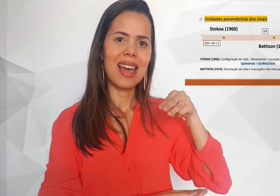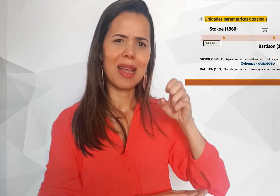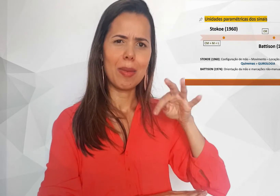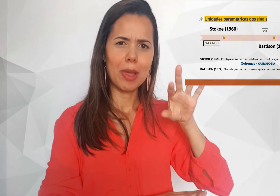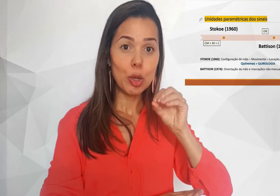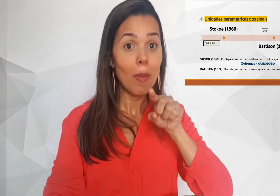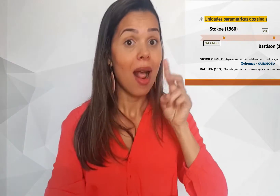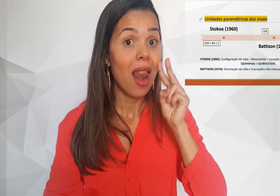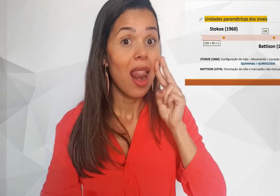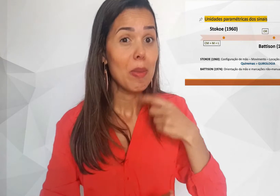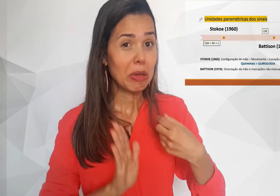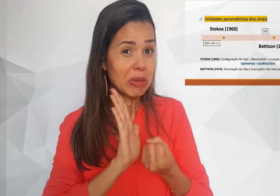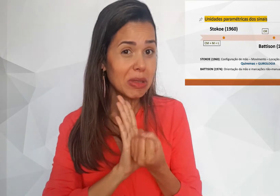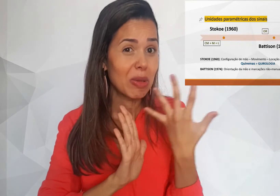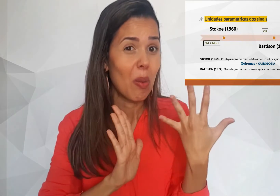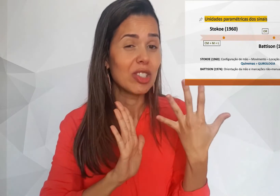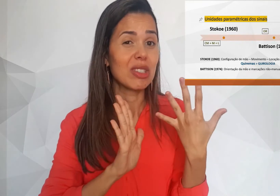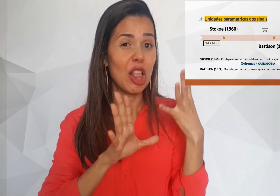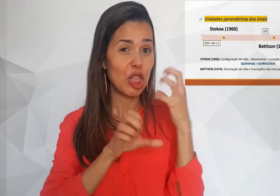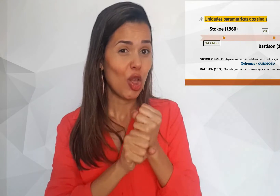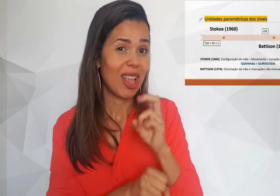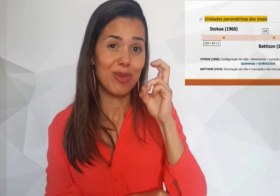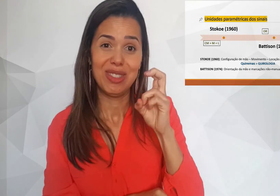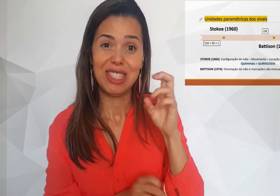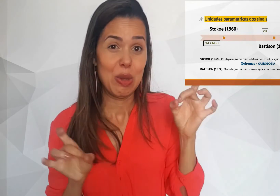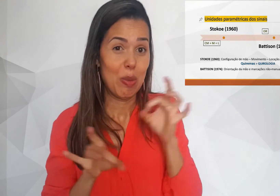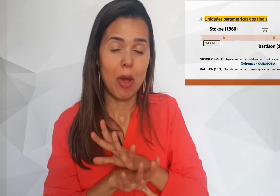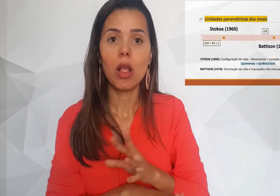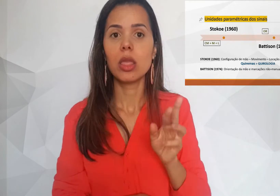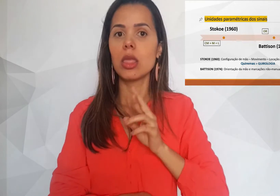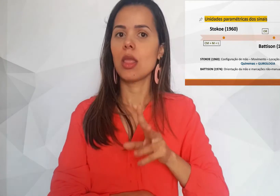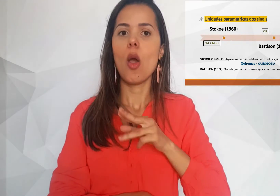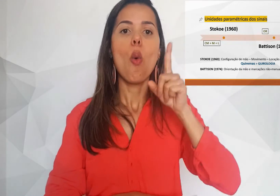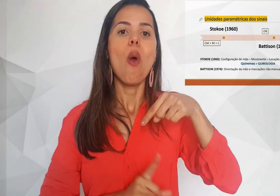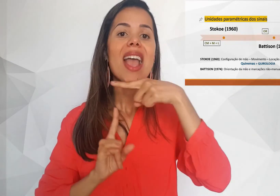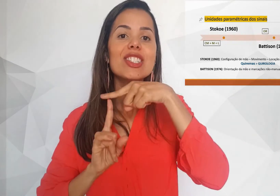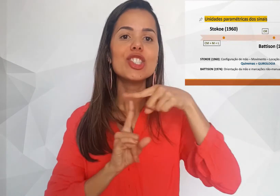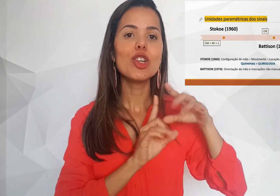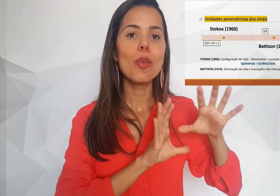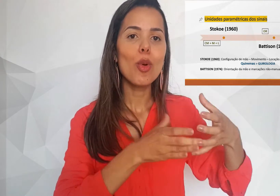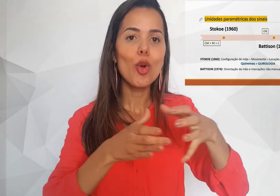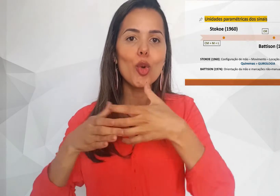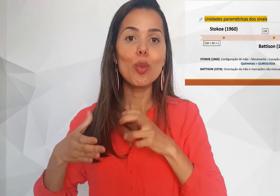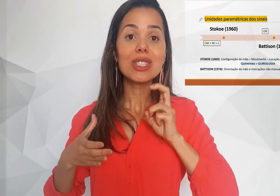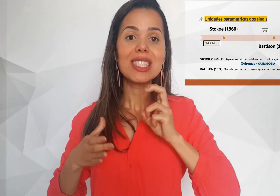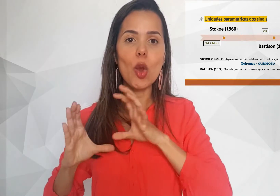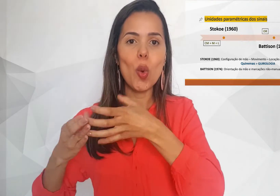são 5 grupos, 5 tipos de traços, 5 tipos, né, de